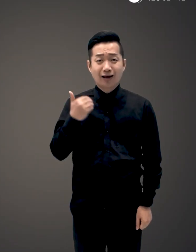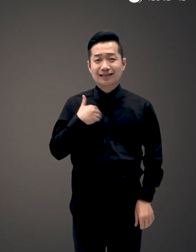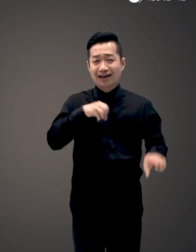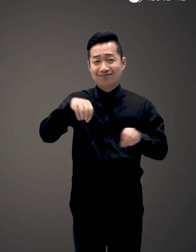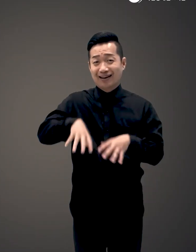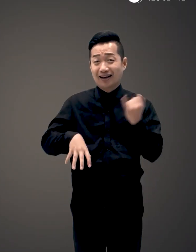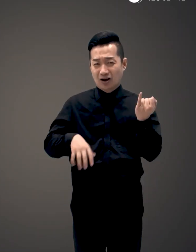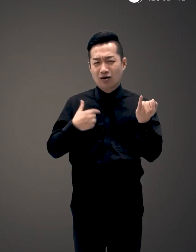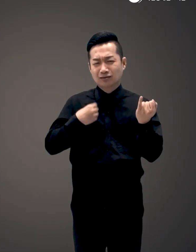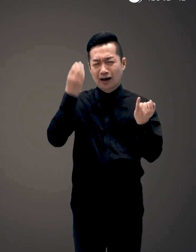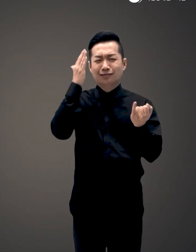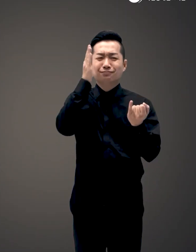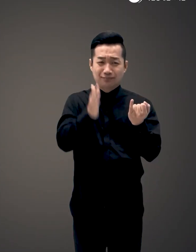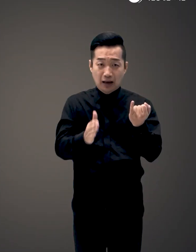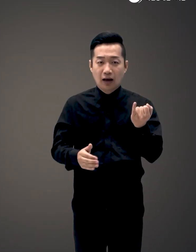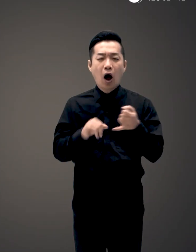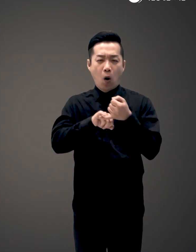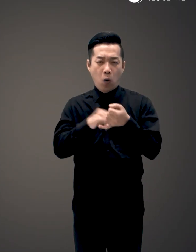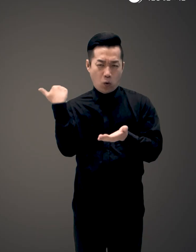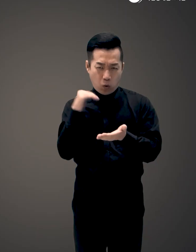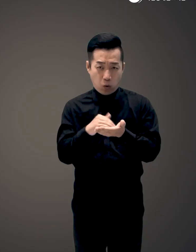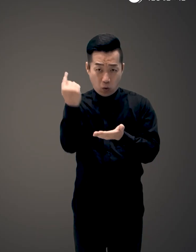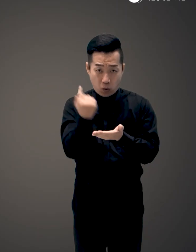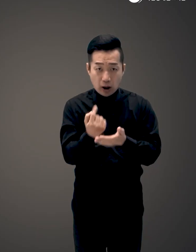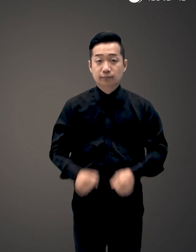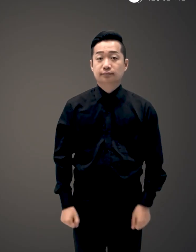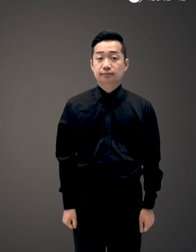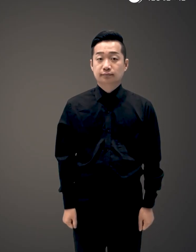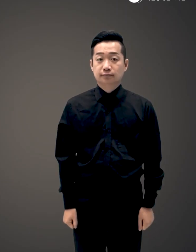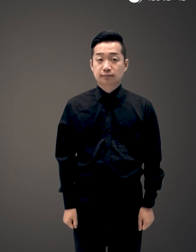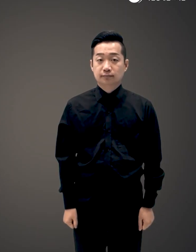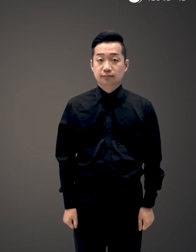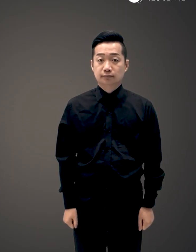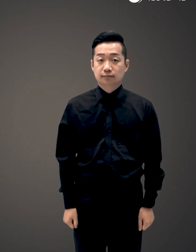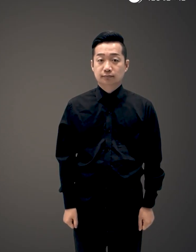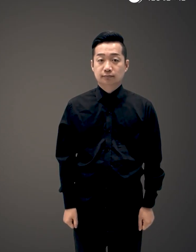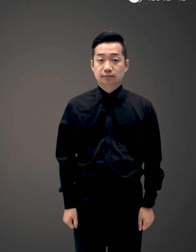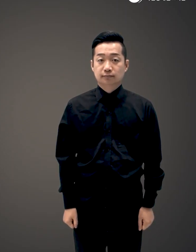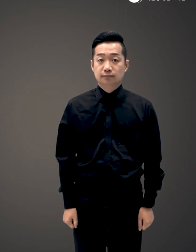안녕, 나의 마녀. 날 잊지 마. 반드시 네 곁에 돌아올 테니까.